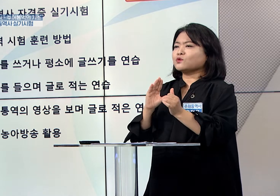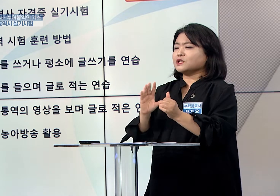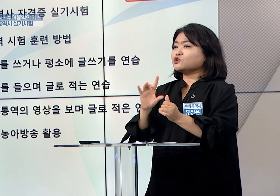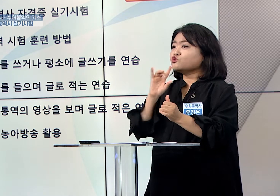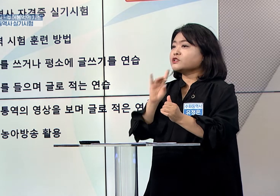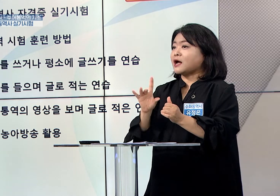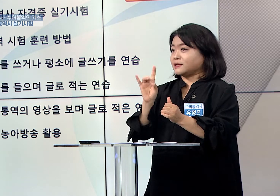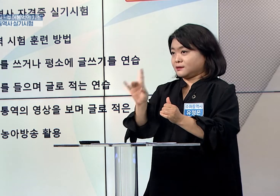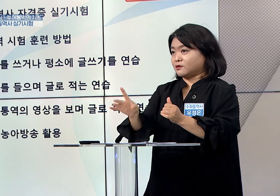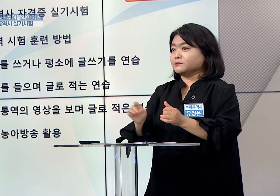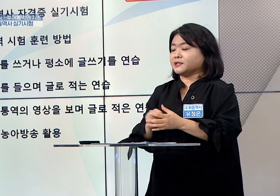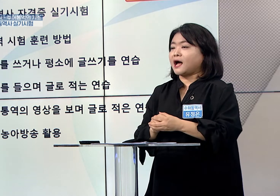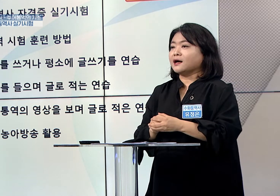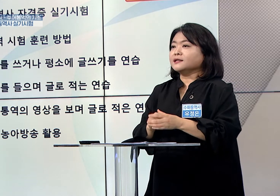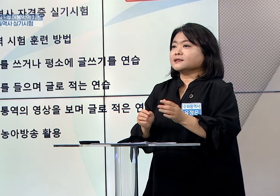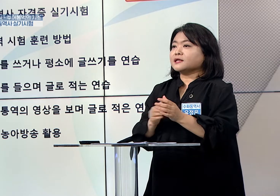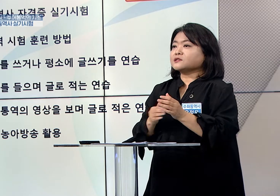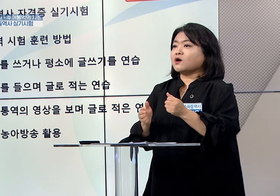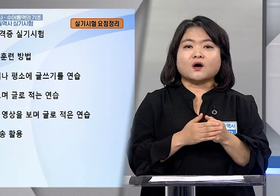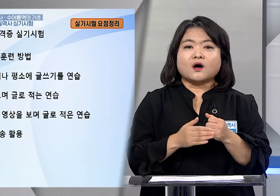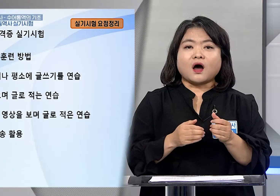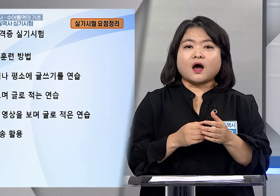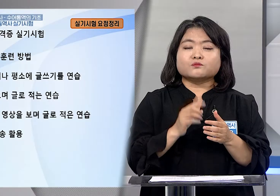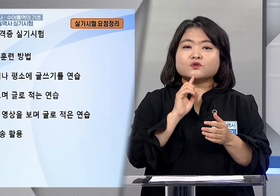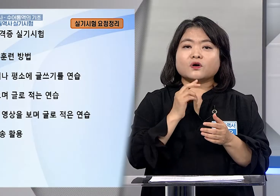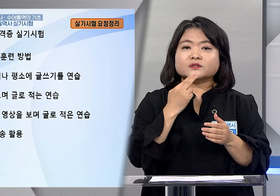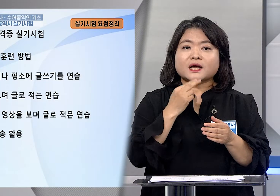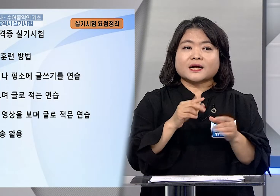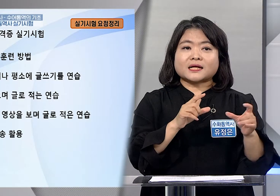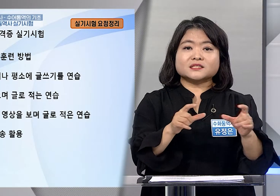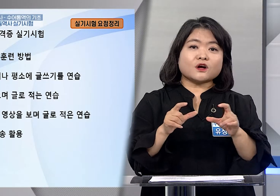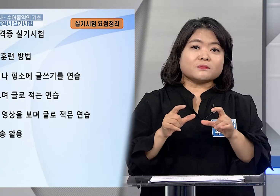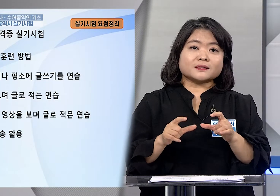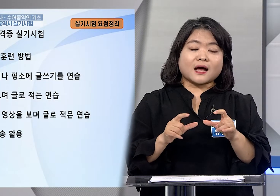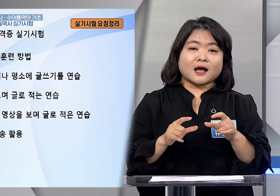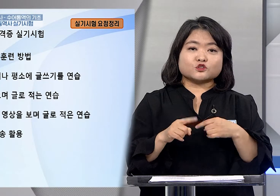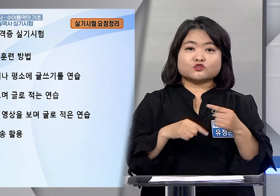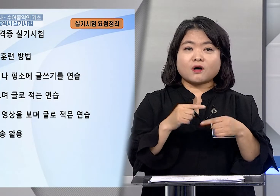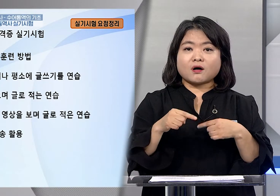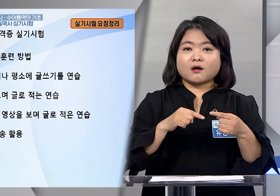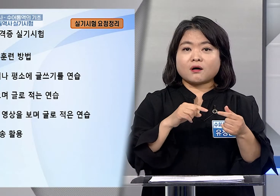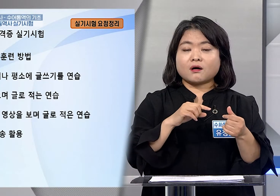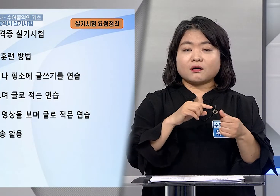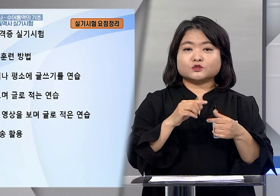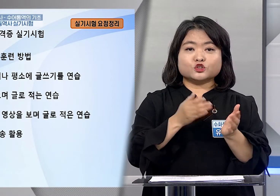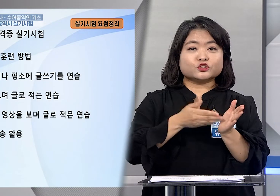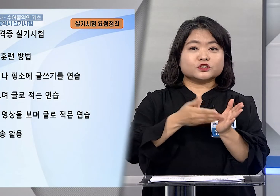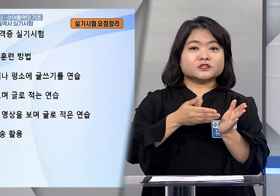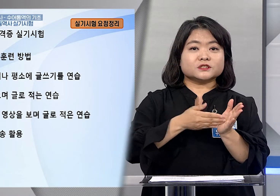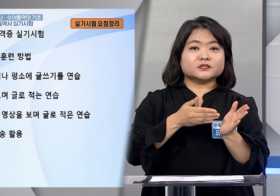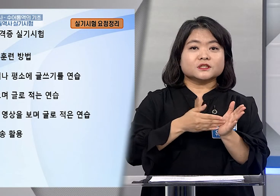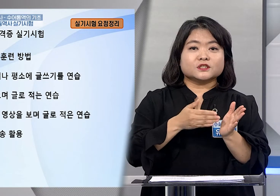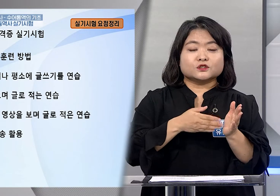방송이 유일한 겁니다. 그래서 물론 각 지역마다 수어 뉴스,